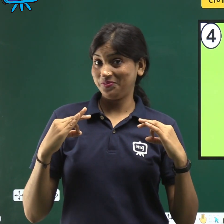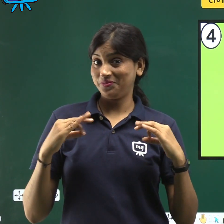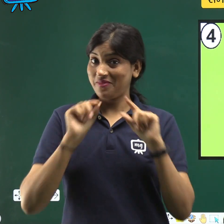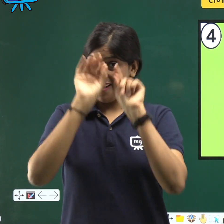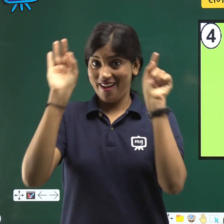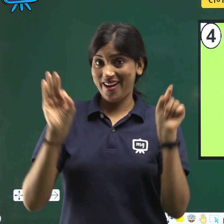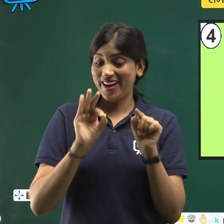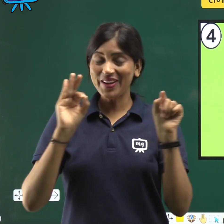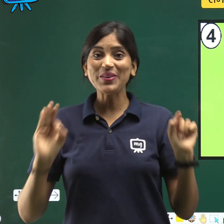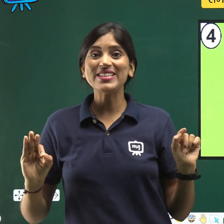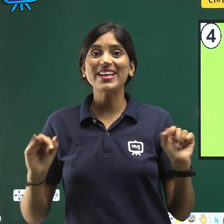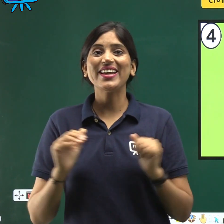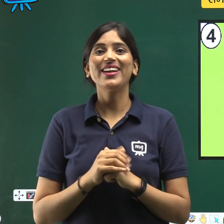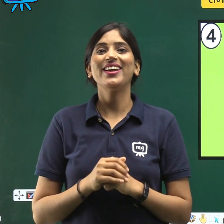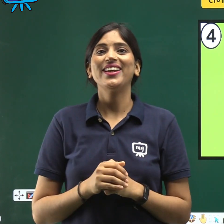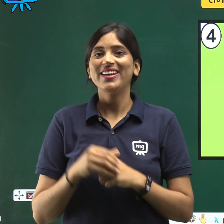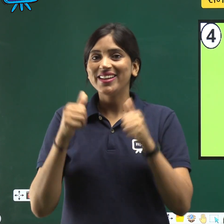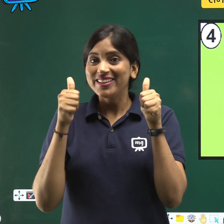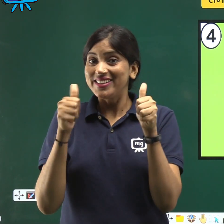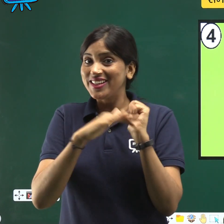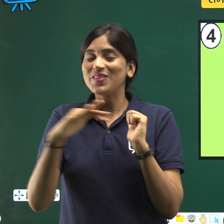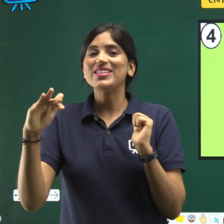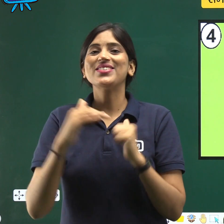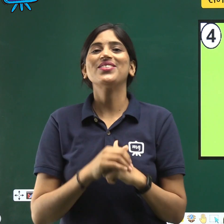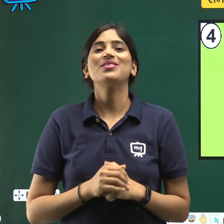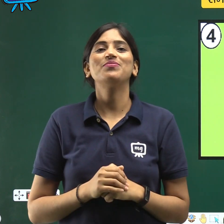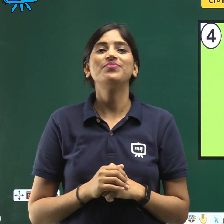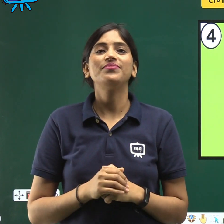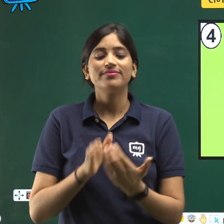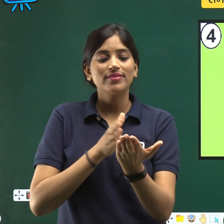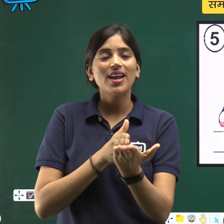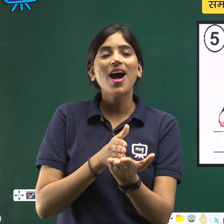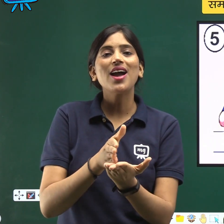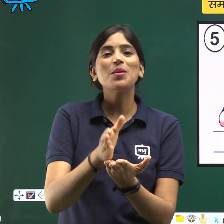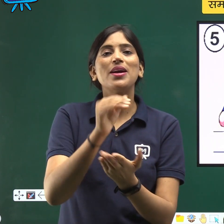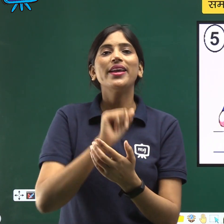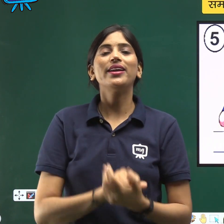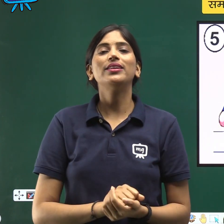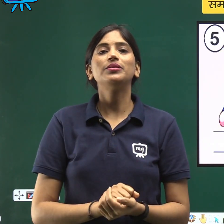होना चाहिए। ठीक है बच्चों, आगे बढ़ें।